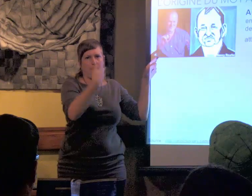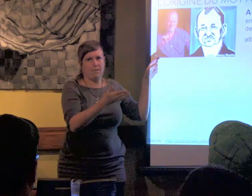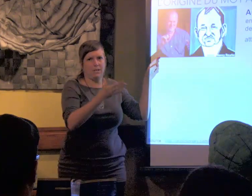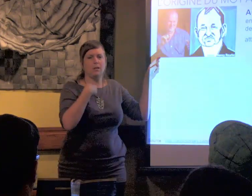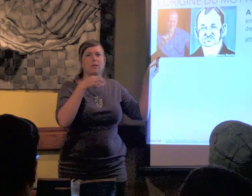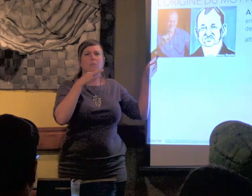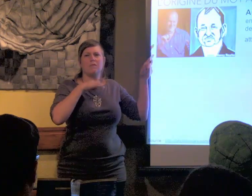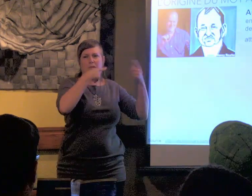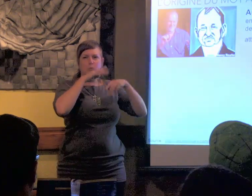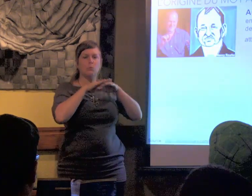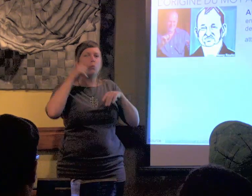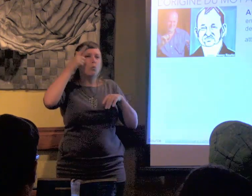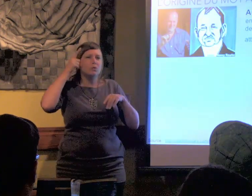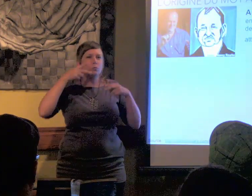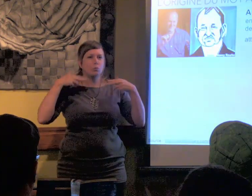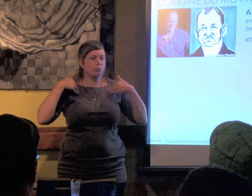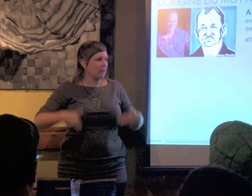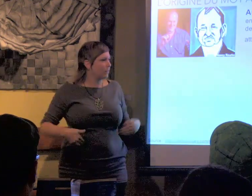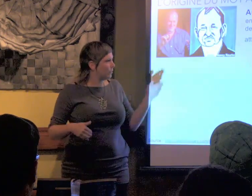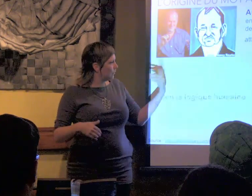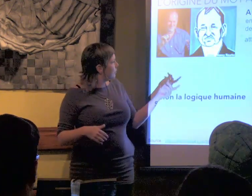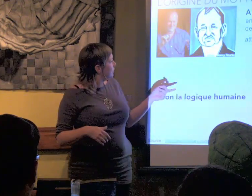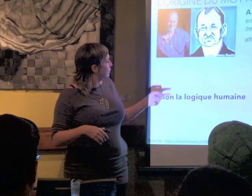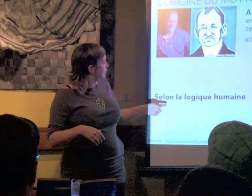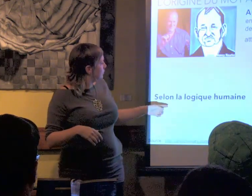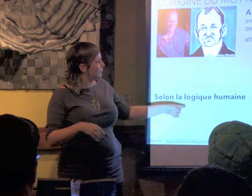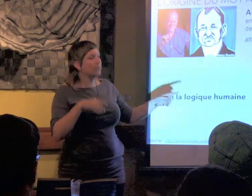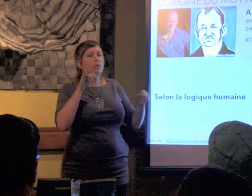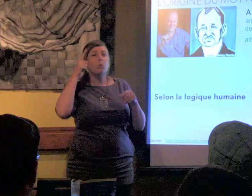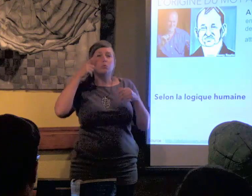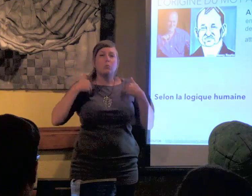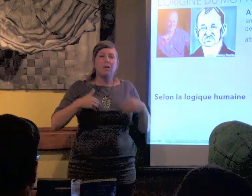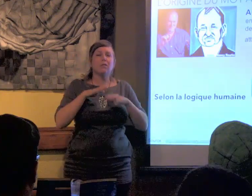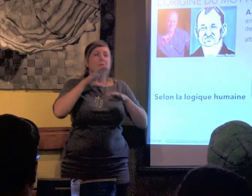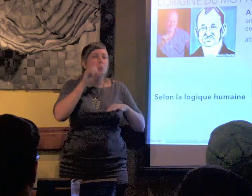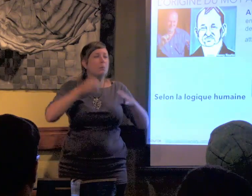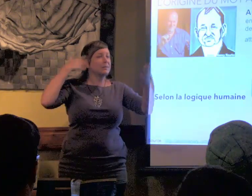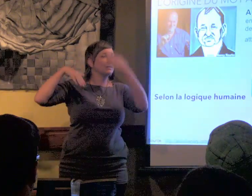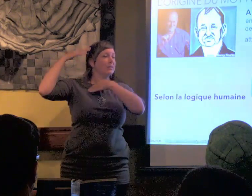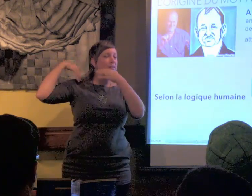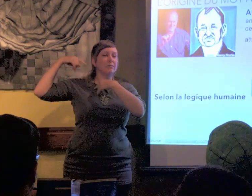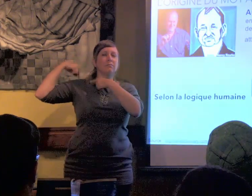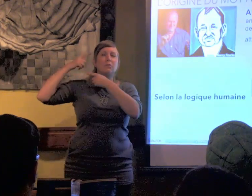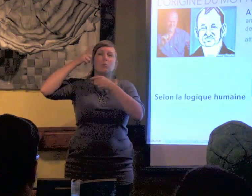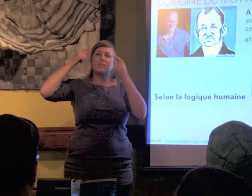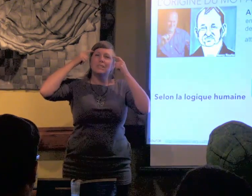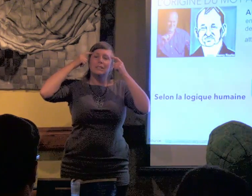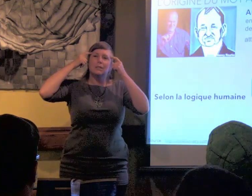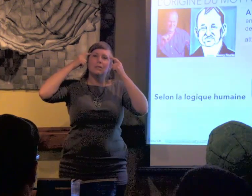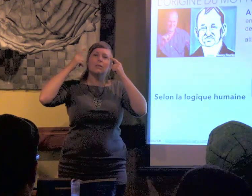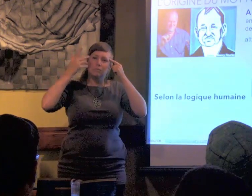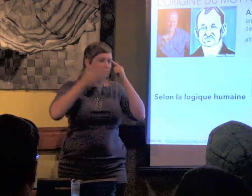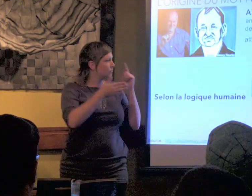et isme, une idéologie négative. Donc, je vais aller selon la logique humaine, là,